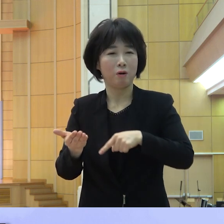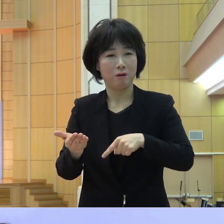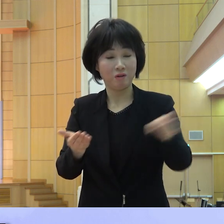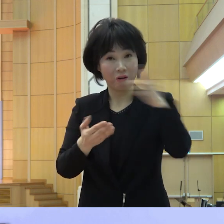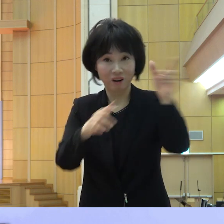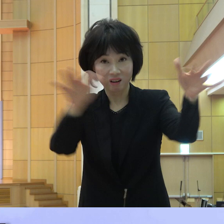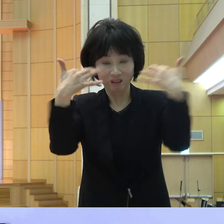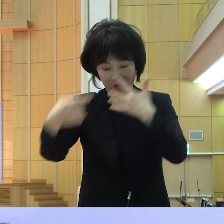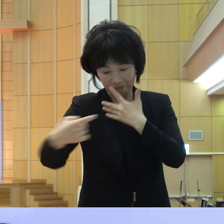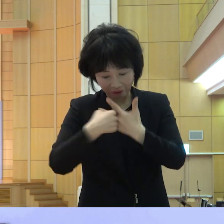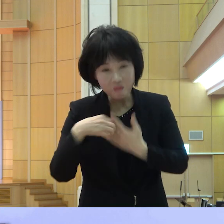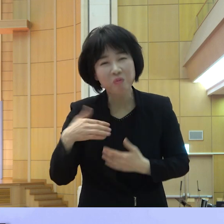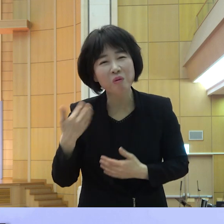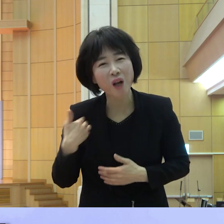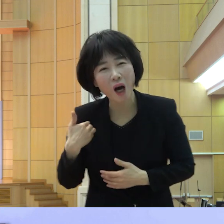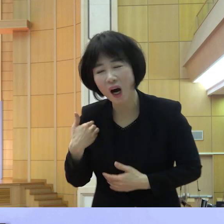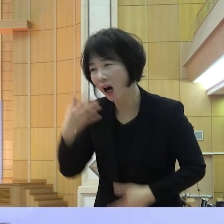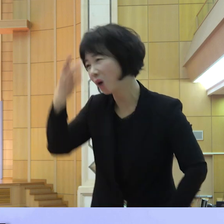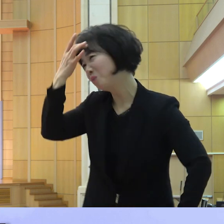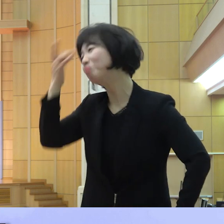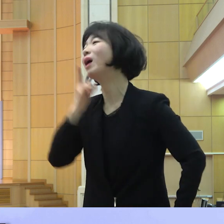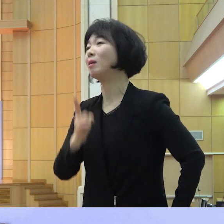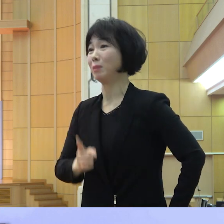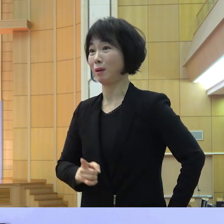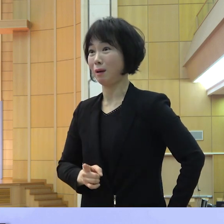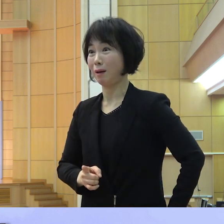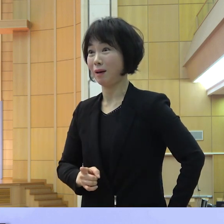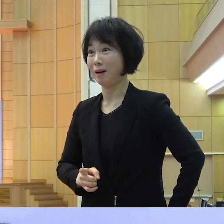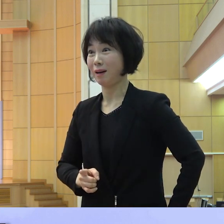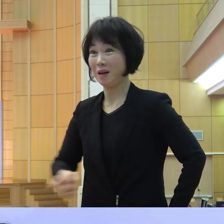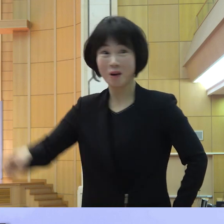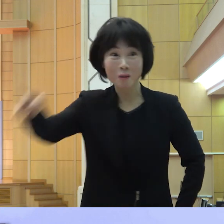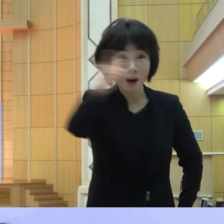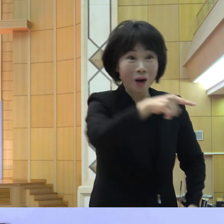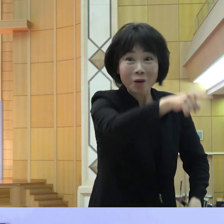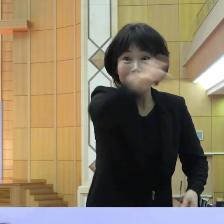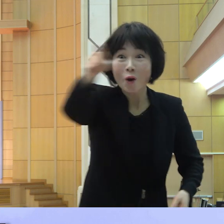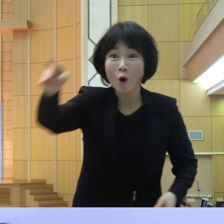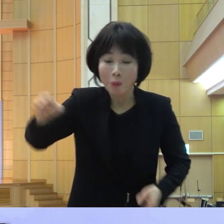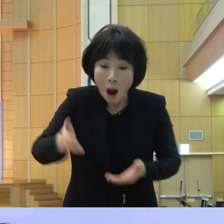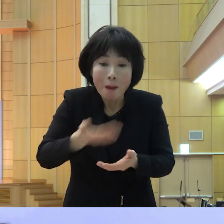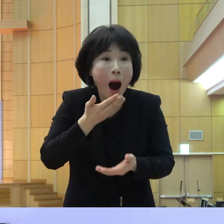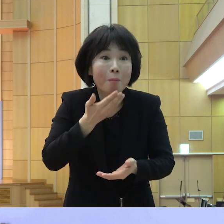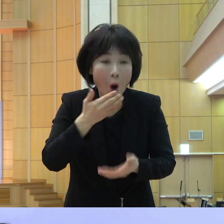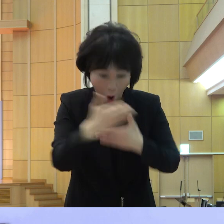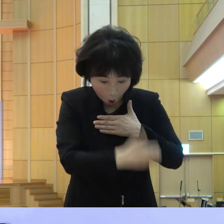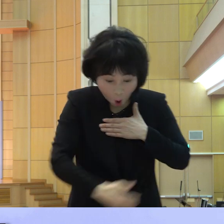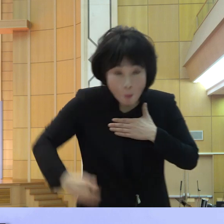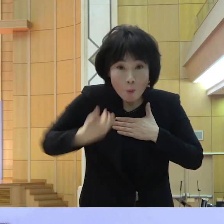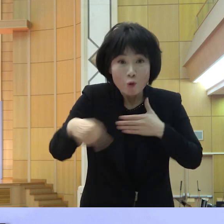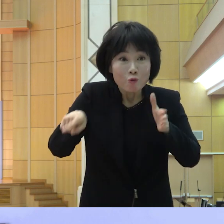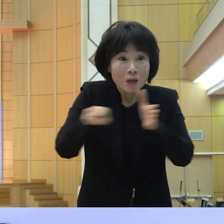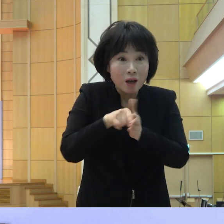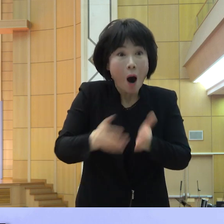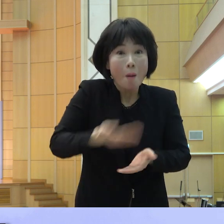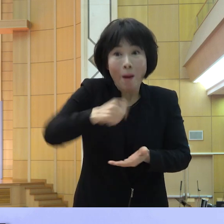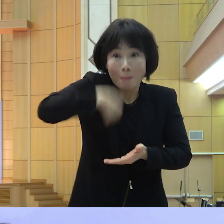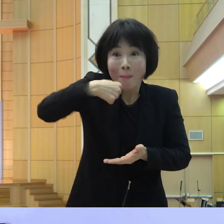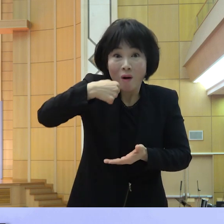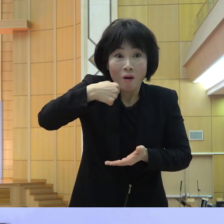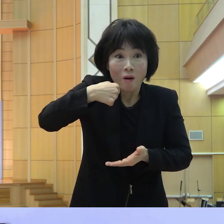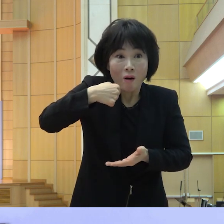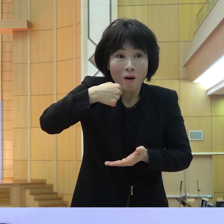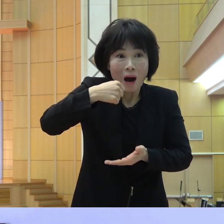양식이야. 사람들이 아는 양식은 육신이 먹고 사는 양식이야. 그것을 위해서 아침은 일찍 일어나고